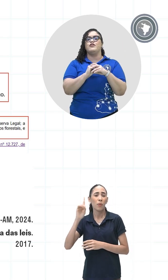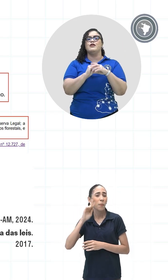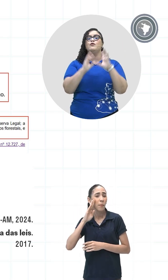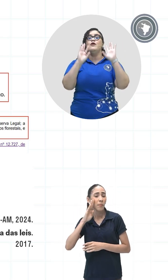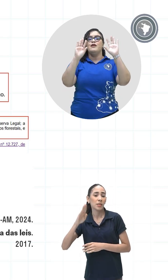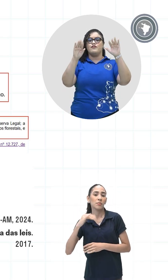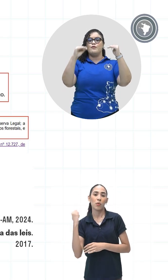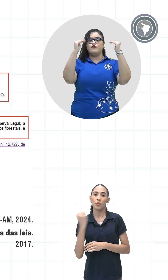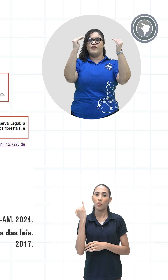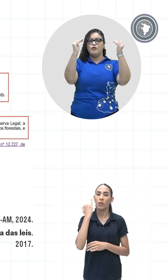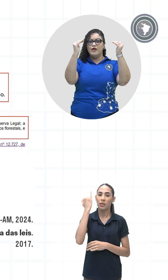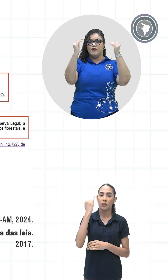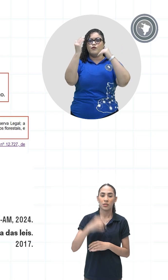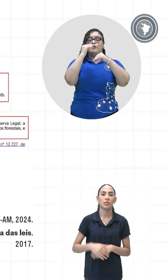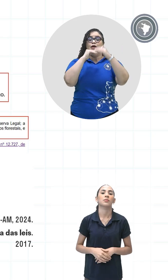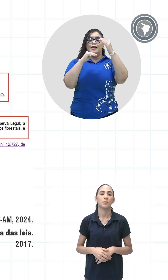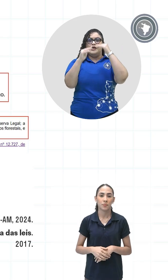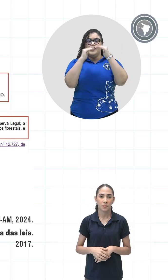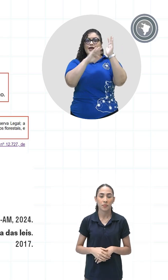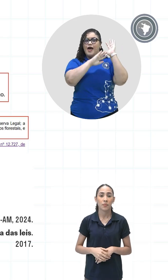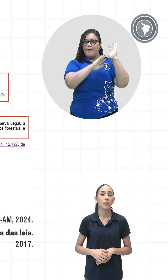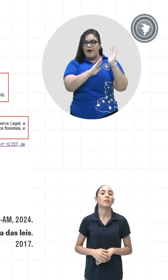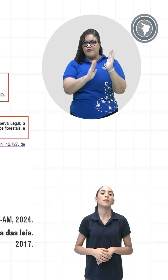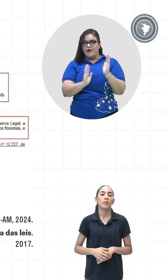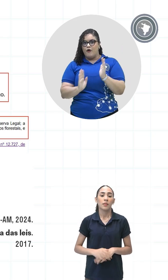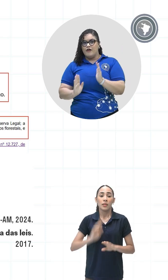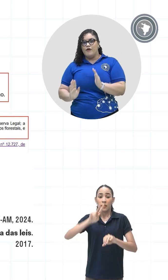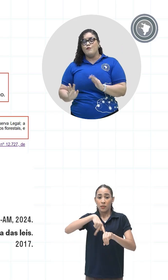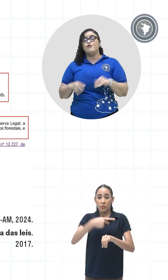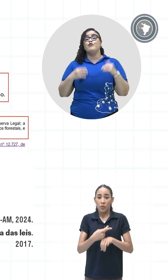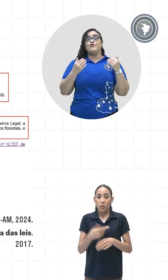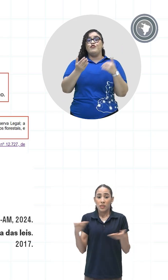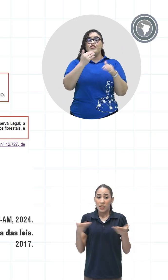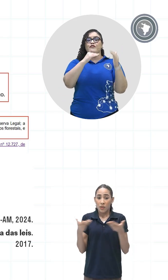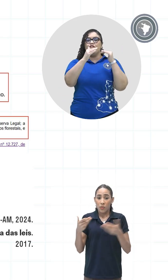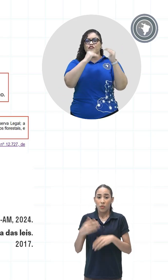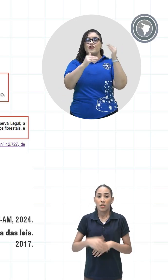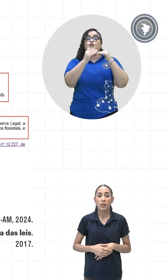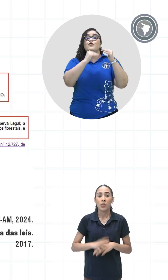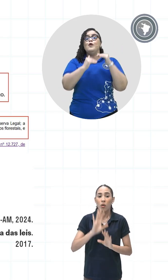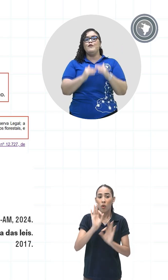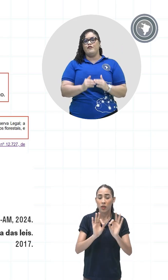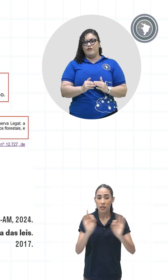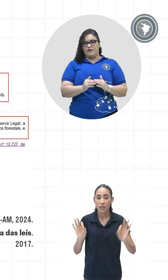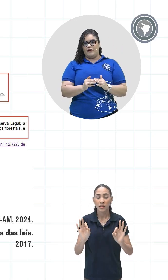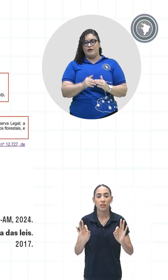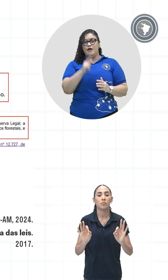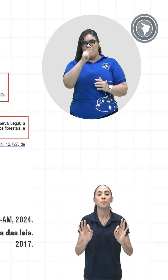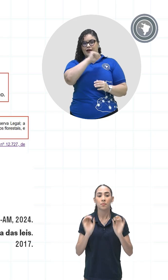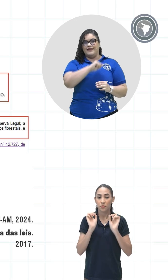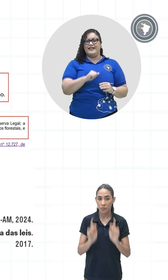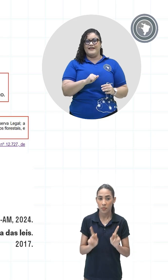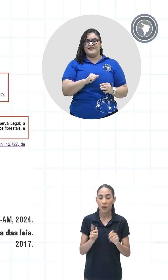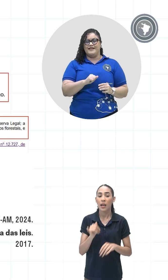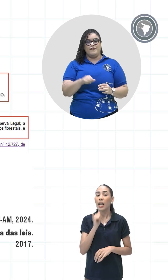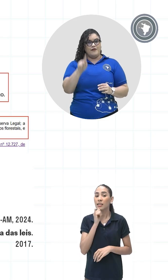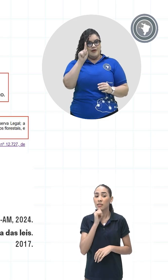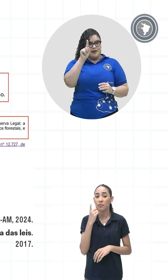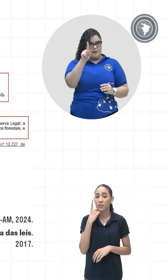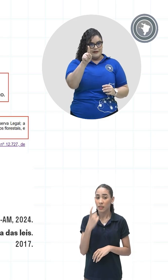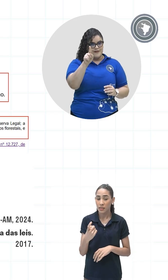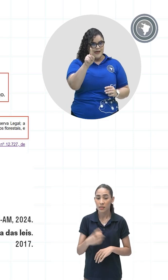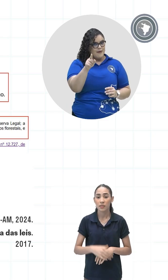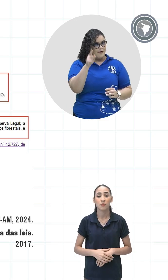do artigo, estamos dizendo isso. E, a partir de agora, vamos dividir, subdividir. Olha que